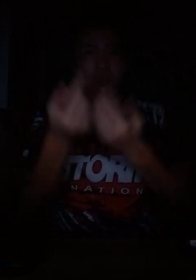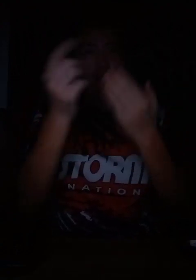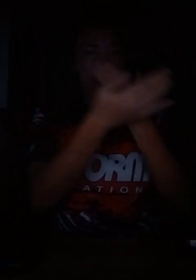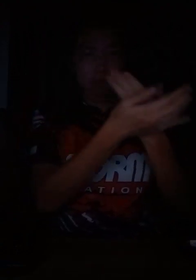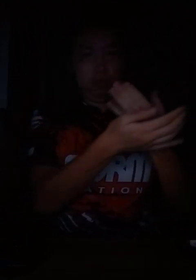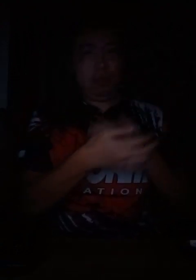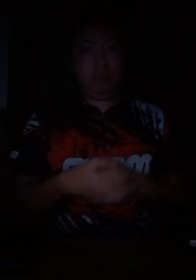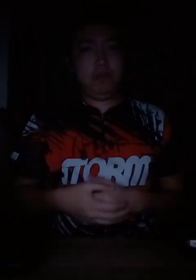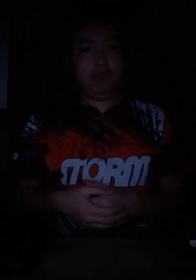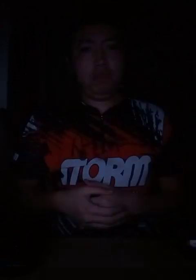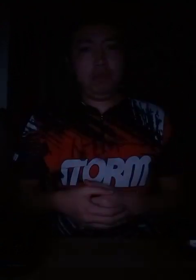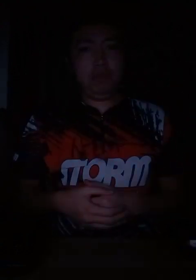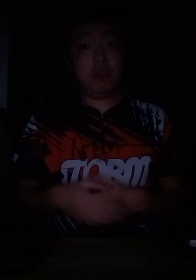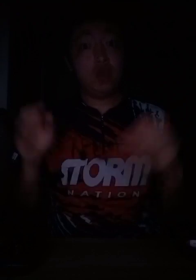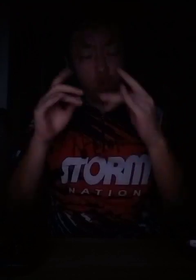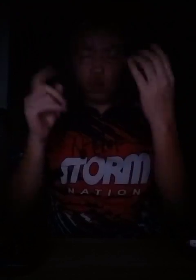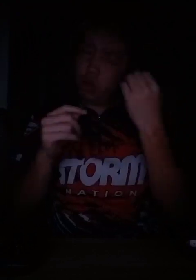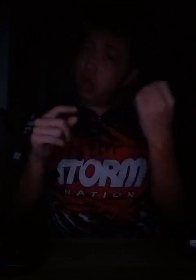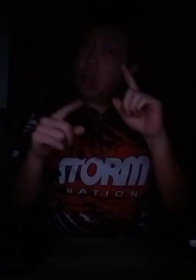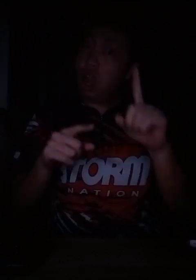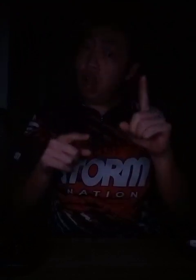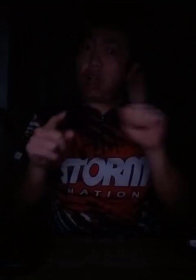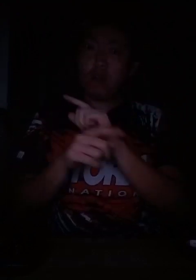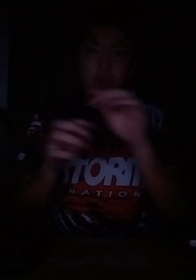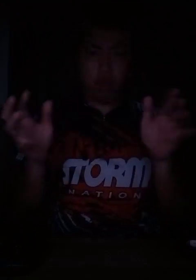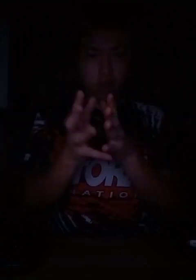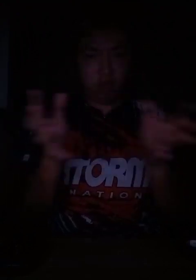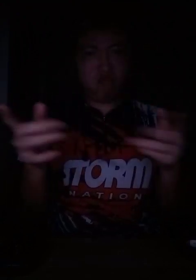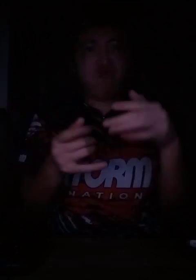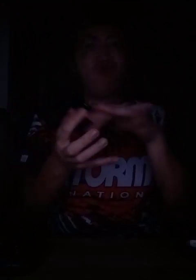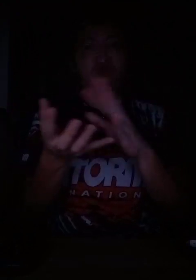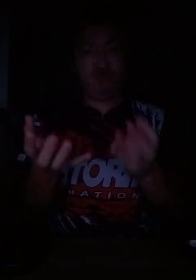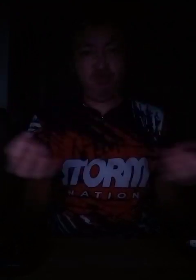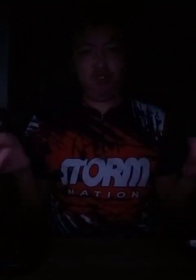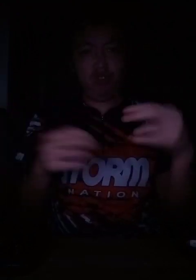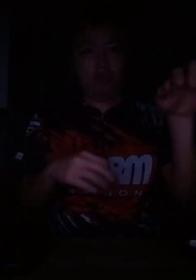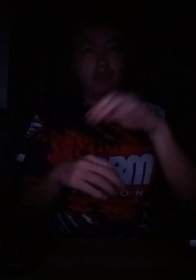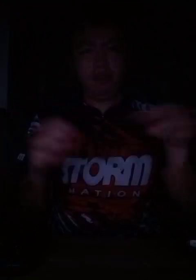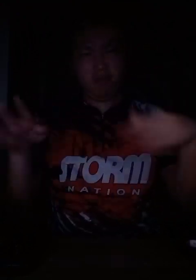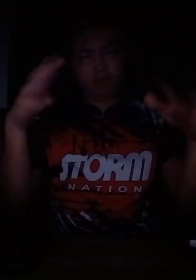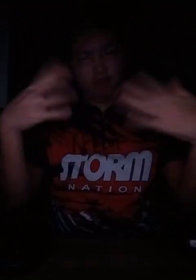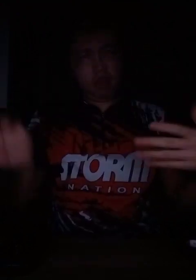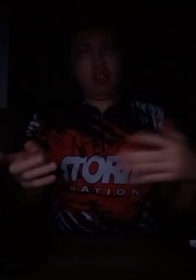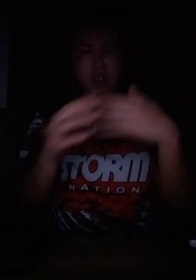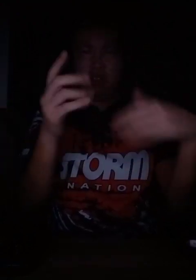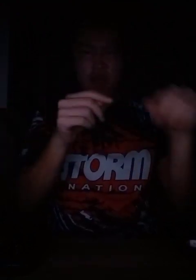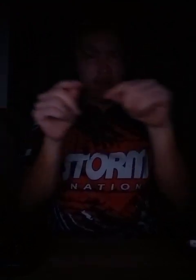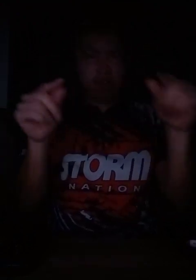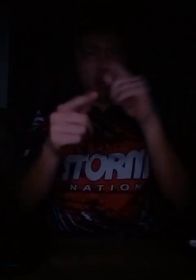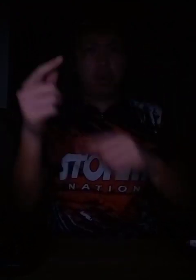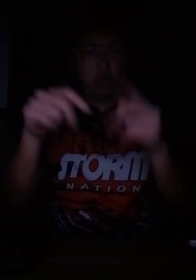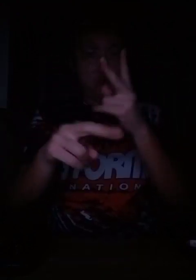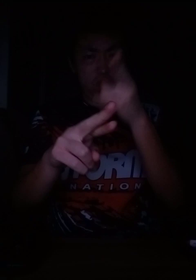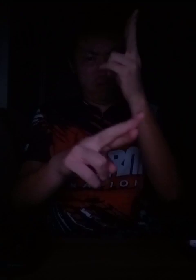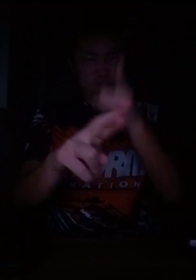내뿜습니다. 오늘 새벽 1시쯤 부산 해운대구 주택가에서 강풍을 타고 날아든 이물질의 고압 전선이